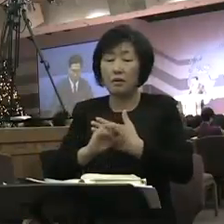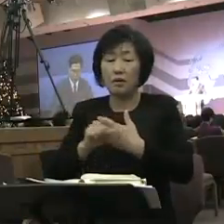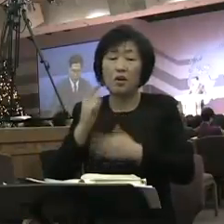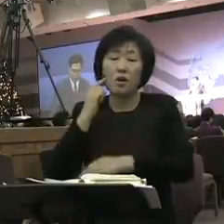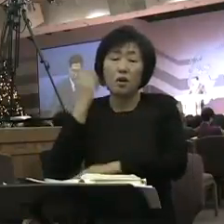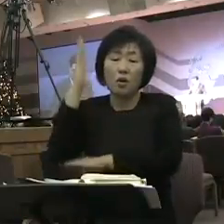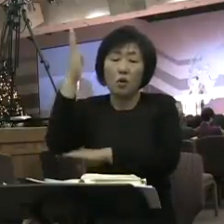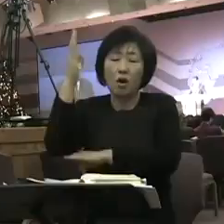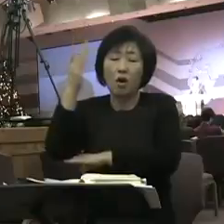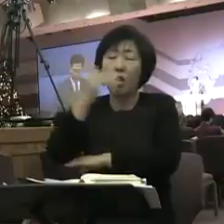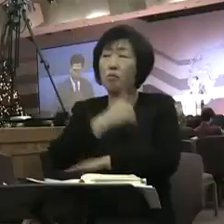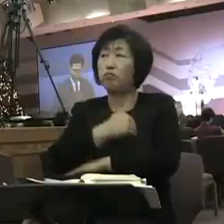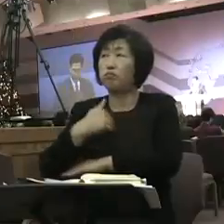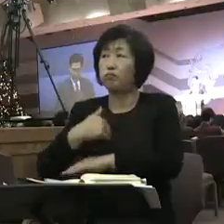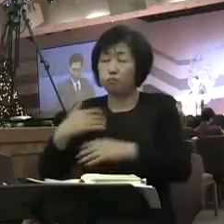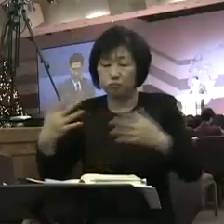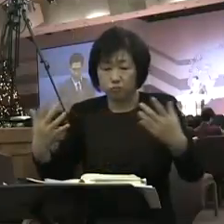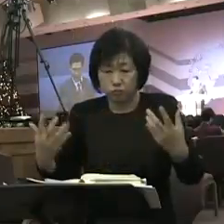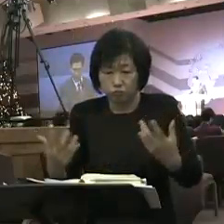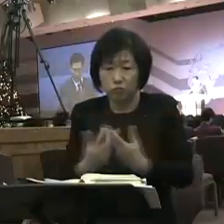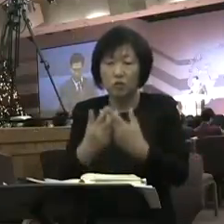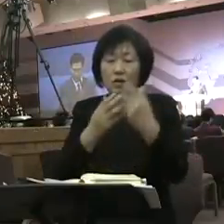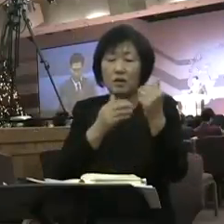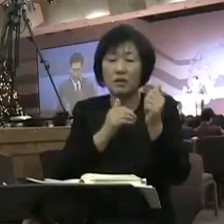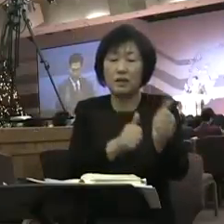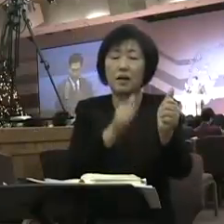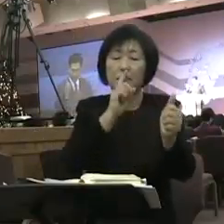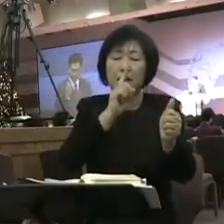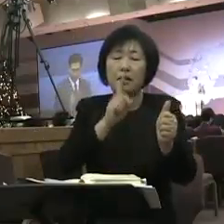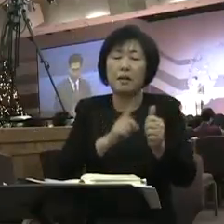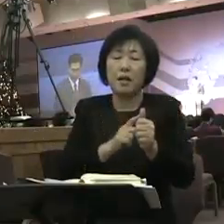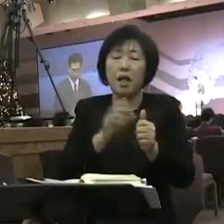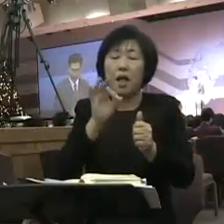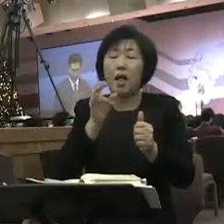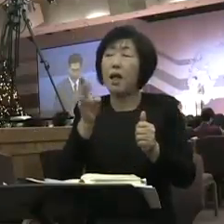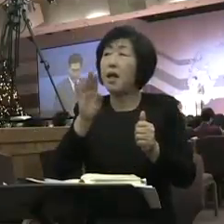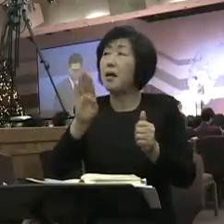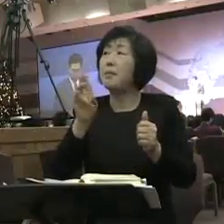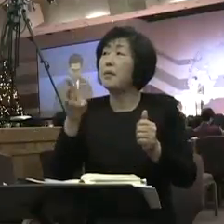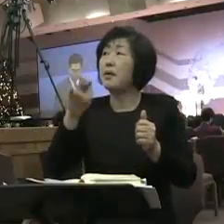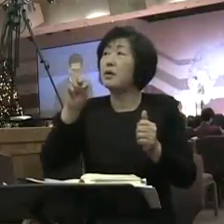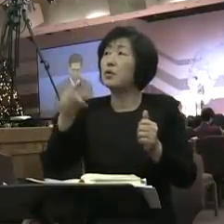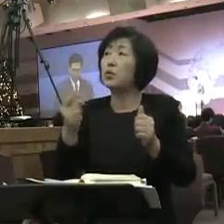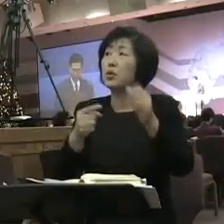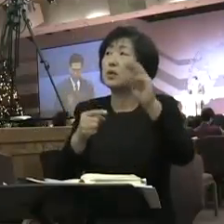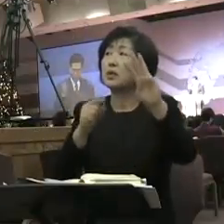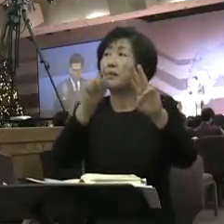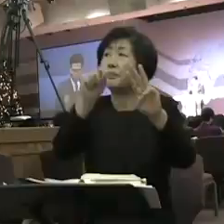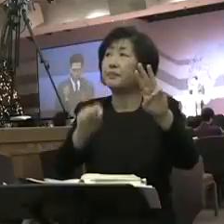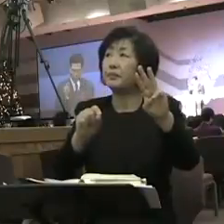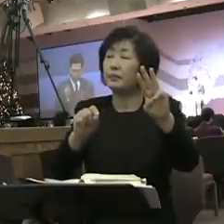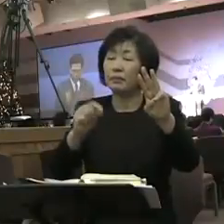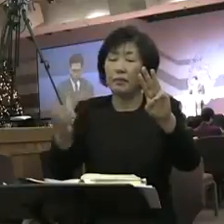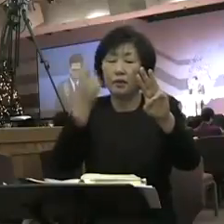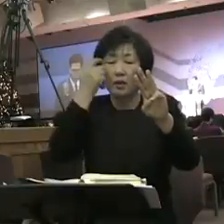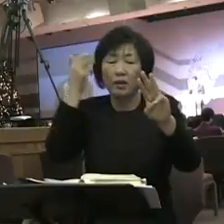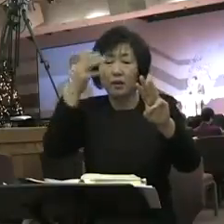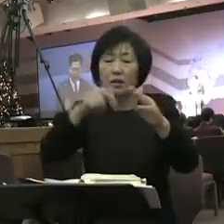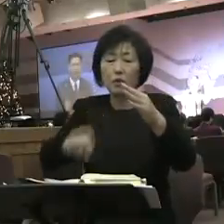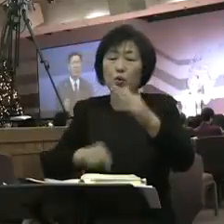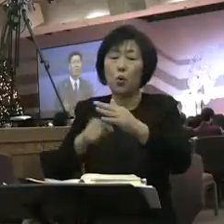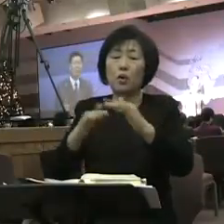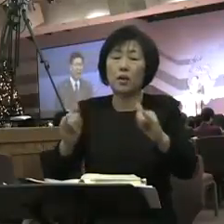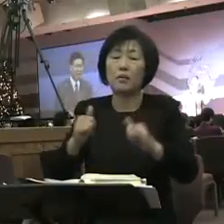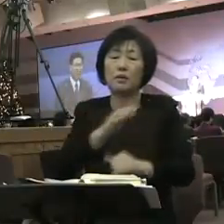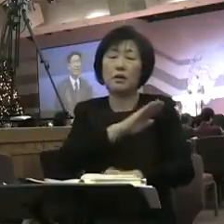그 영광의 풍성을 따라 바울이 이렇게 얘기했습니다. 에베소서 3장에 그의 성령으로 말미암아 너희 속사람을